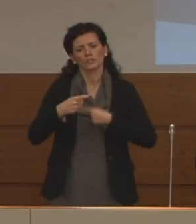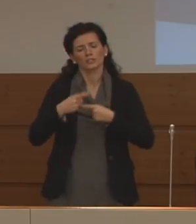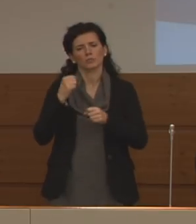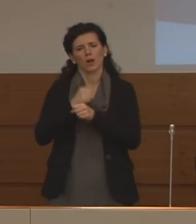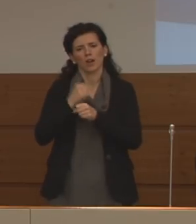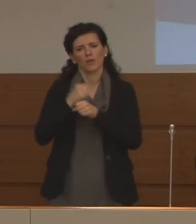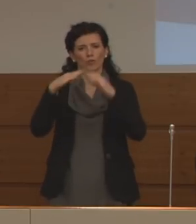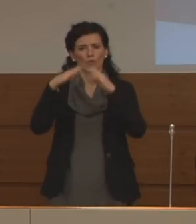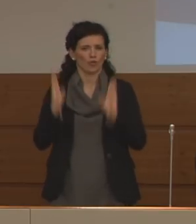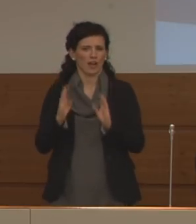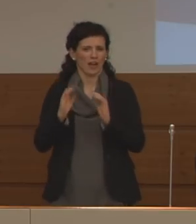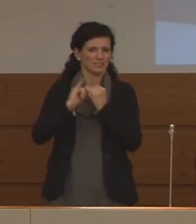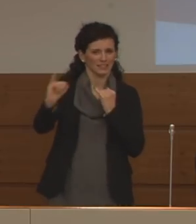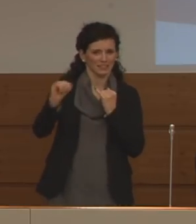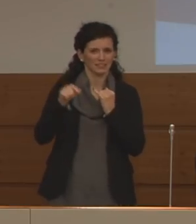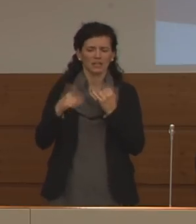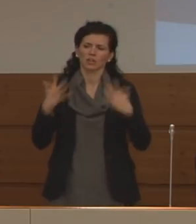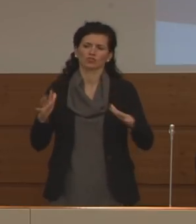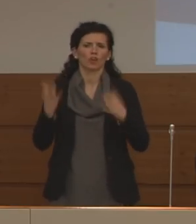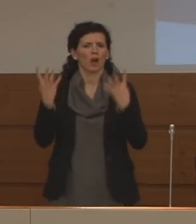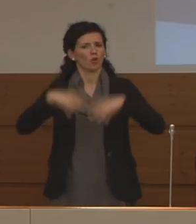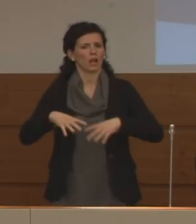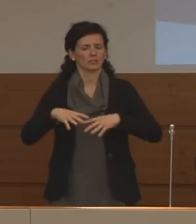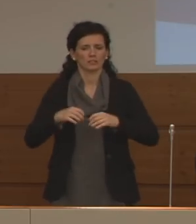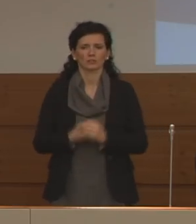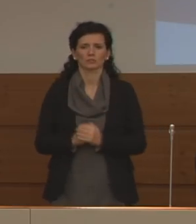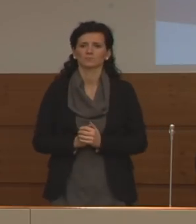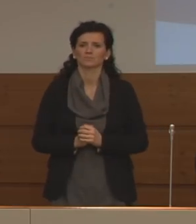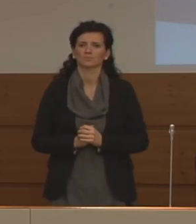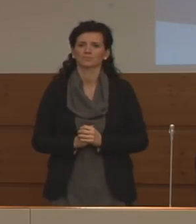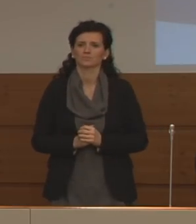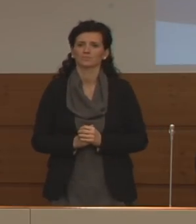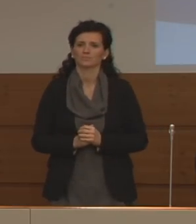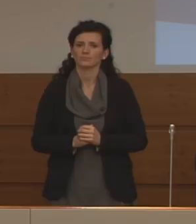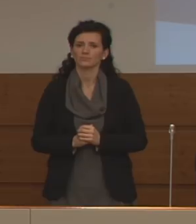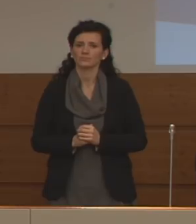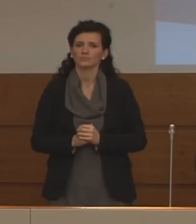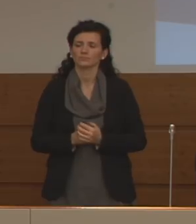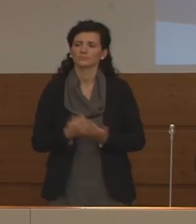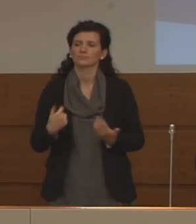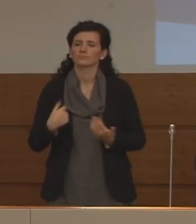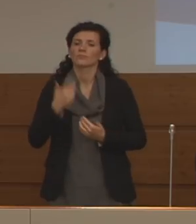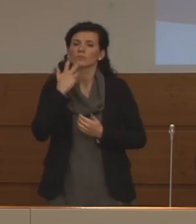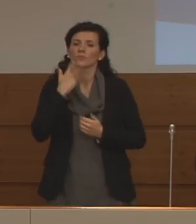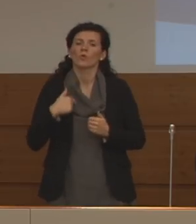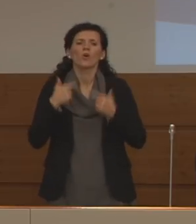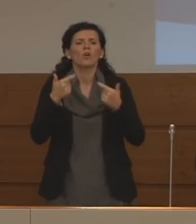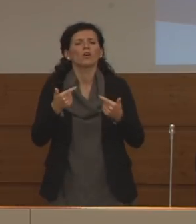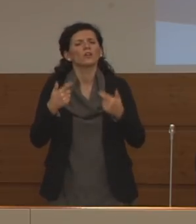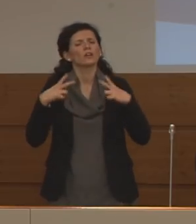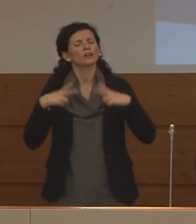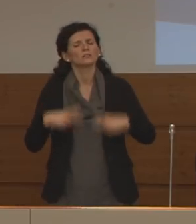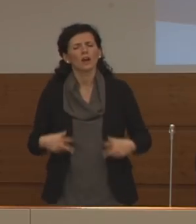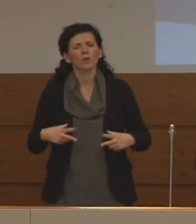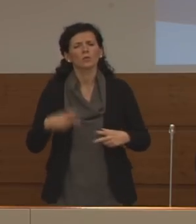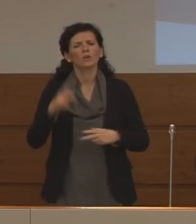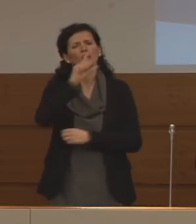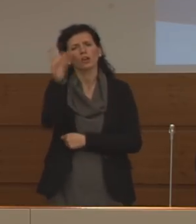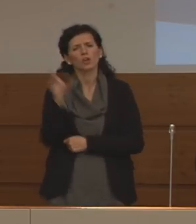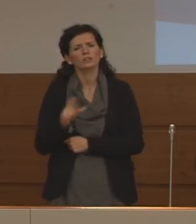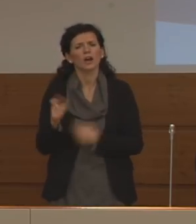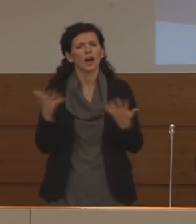come ci siamo organizzati voglio anche rassicurare il nostro paese che questa struttura